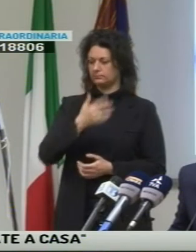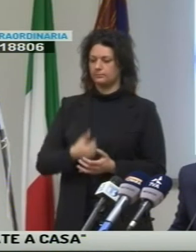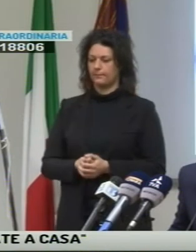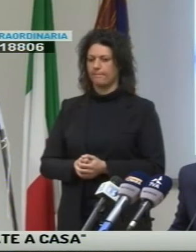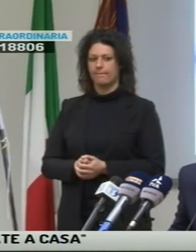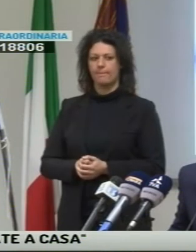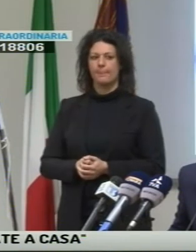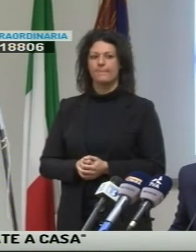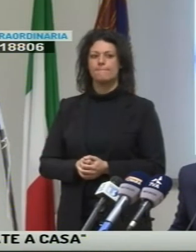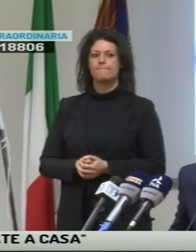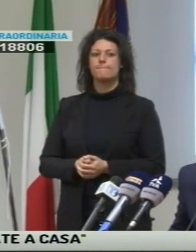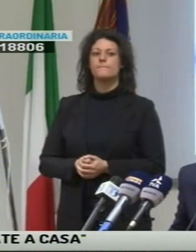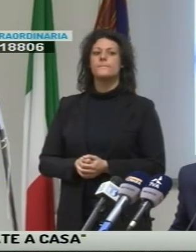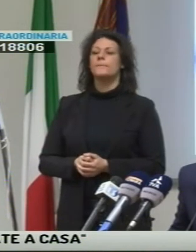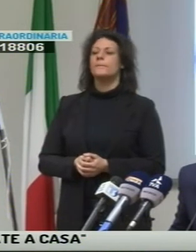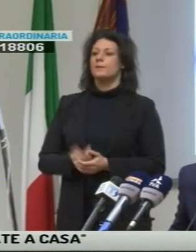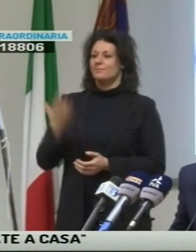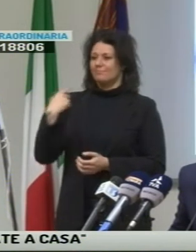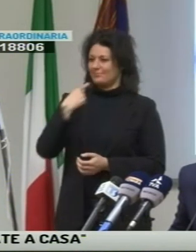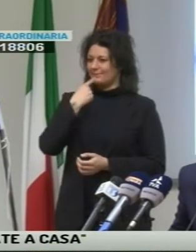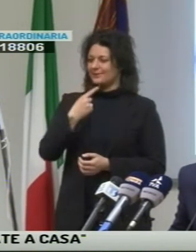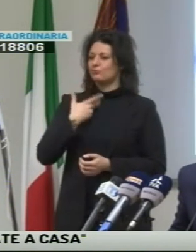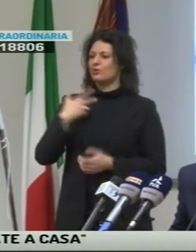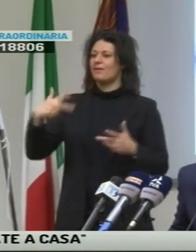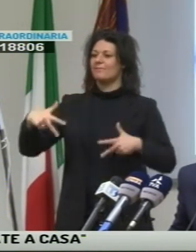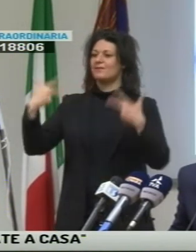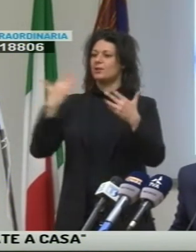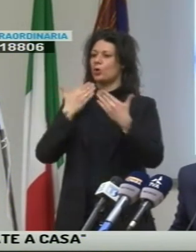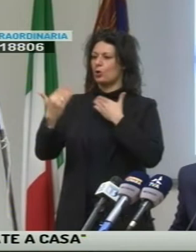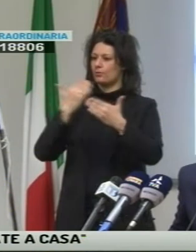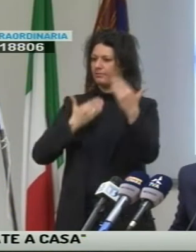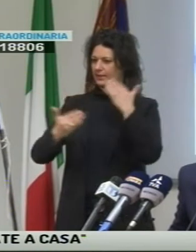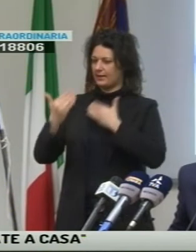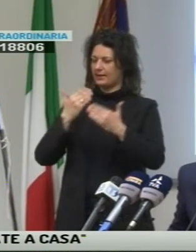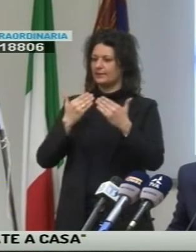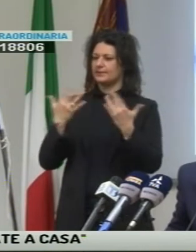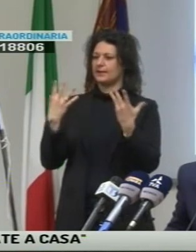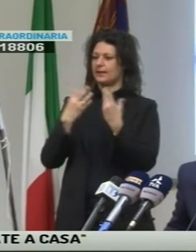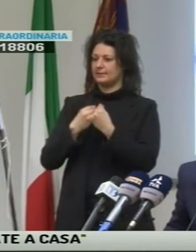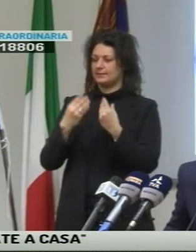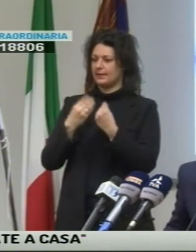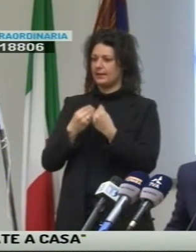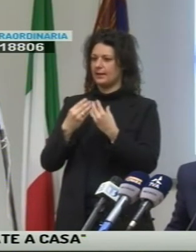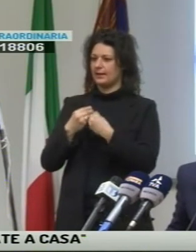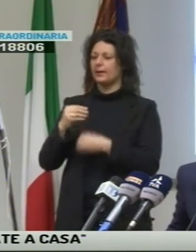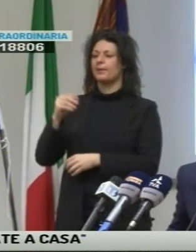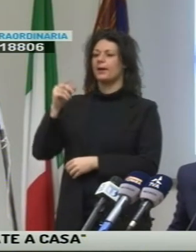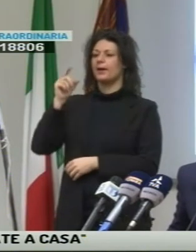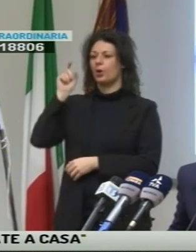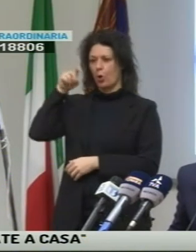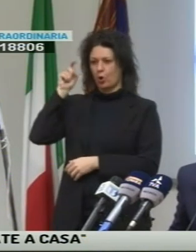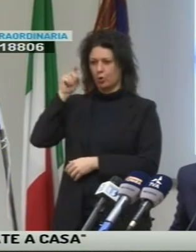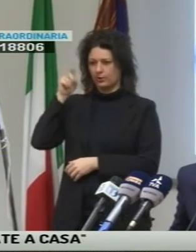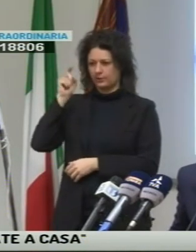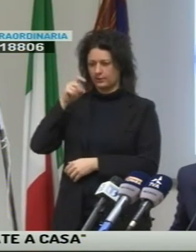con Conte, di cui prima c'è anche informato, no? Ieri Conte in TV ha confermato che le